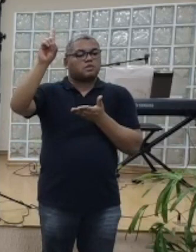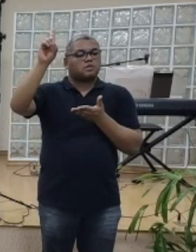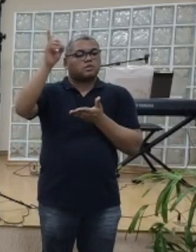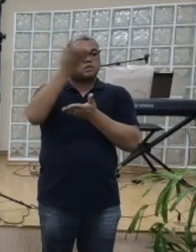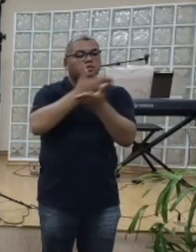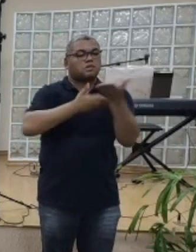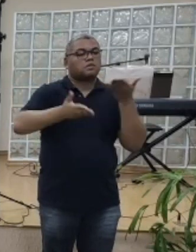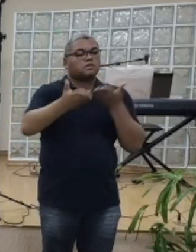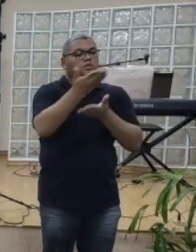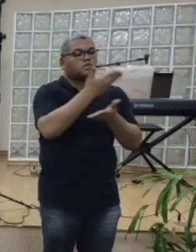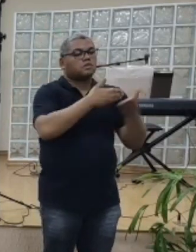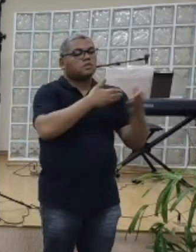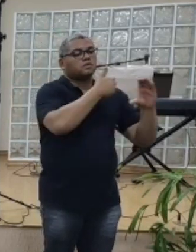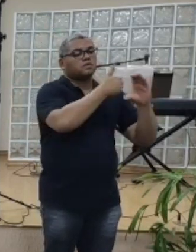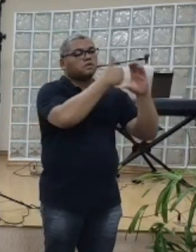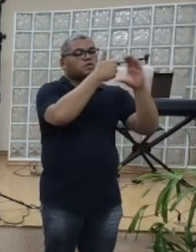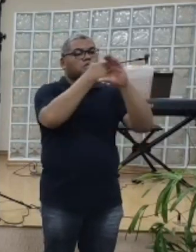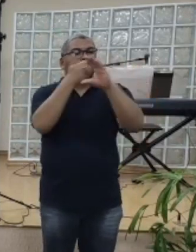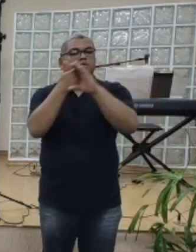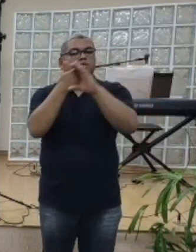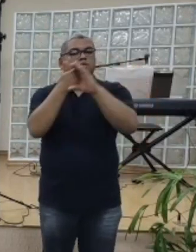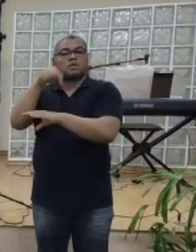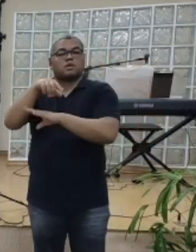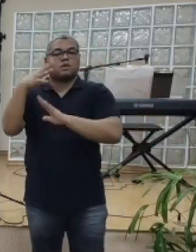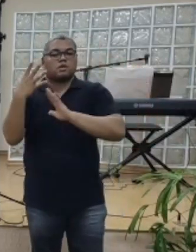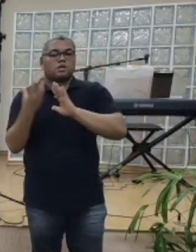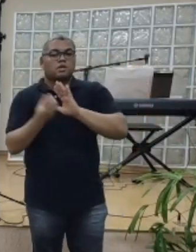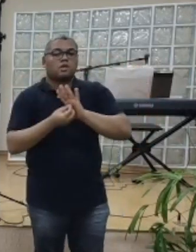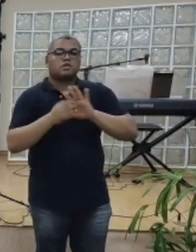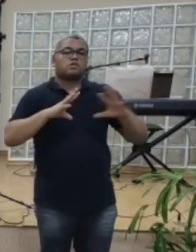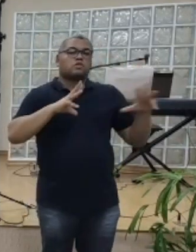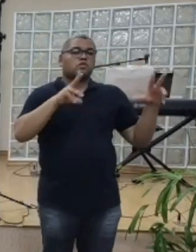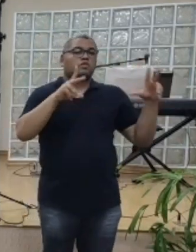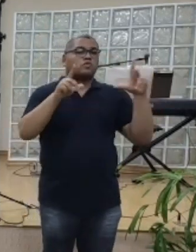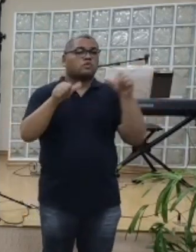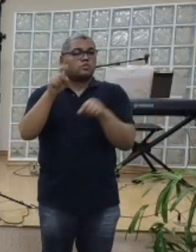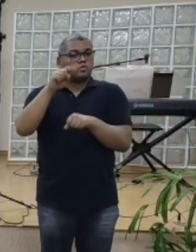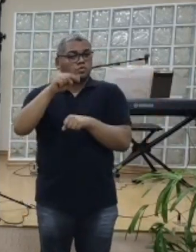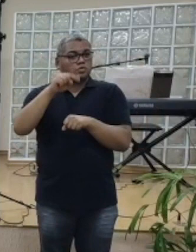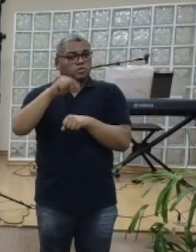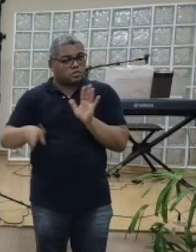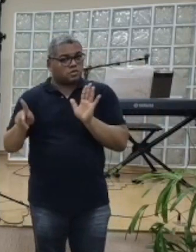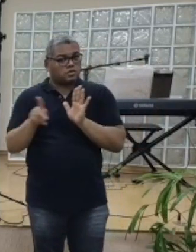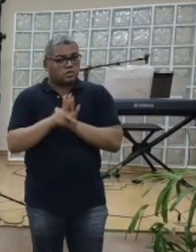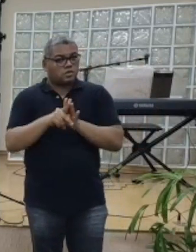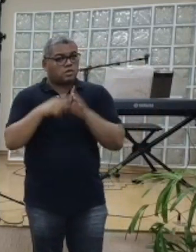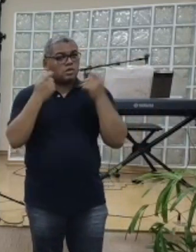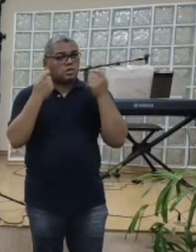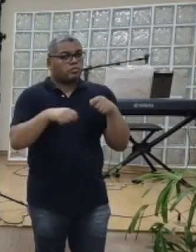igreja? Eu acho que tudo isso faz parte. Então, precisamos sim de uma liderança